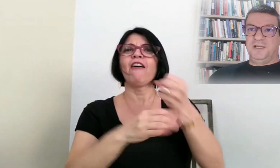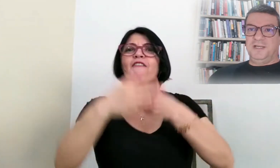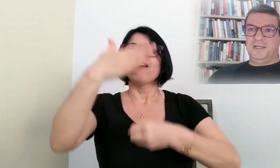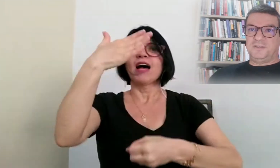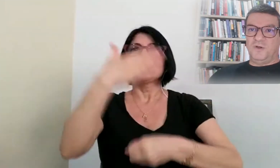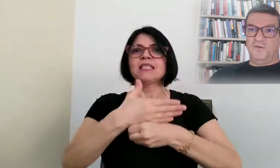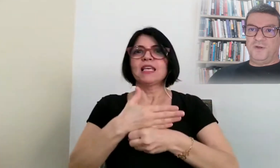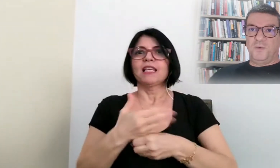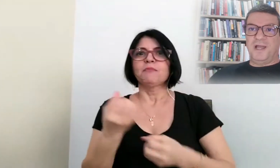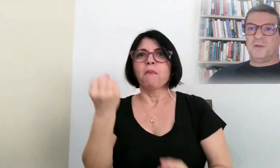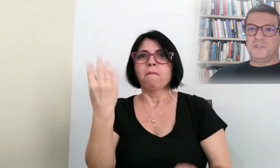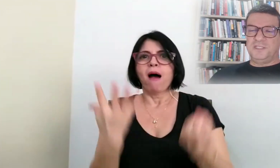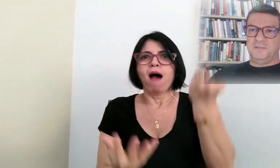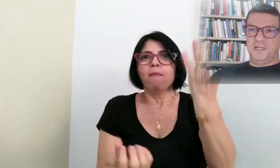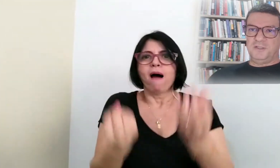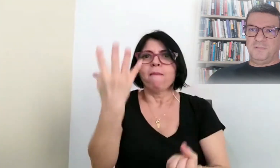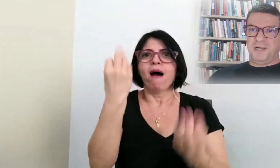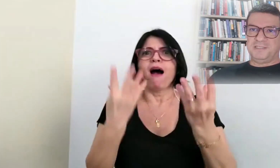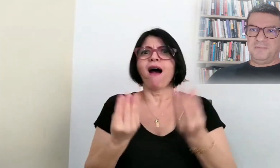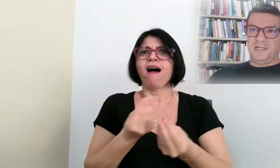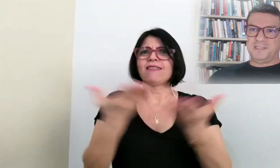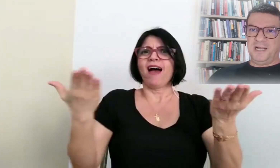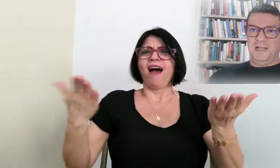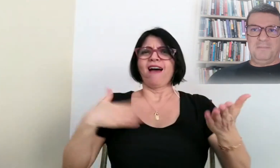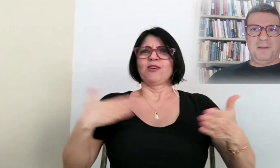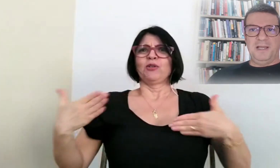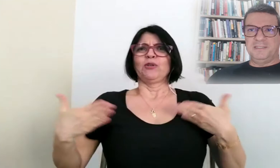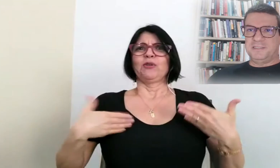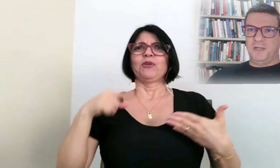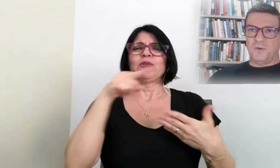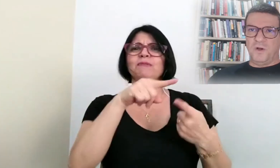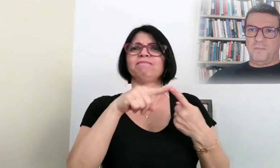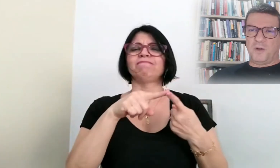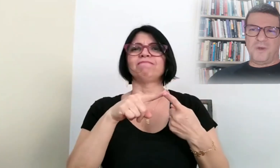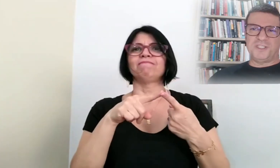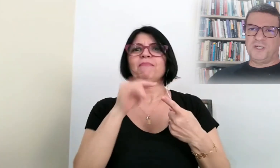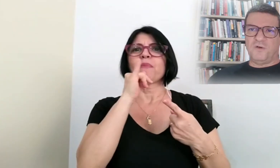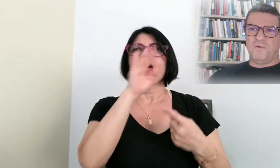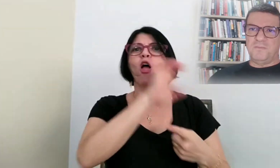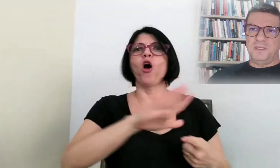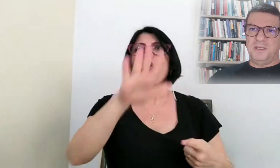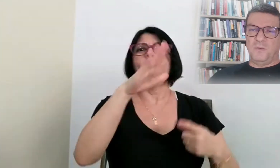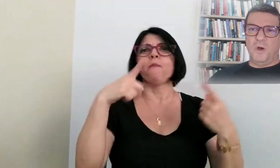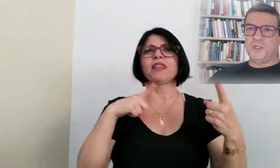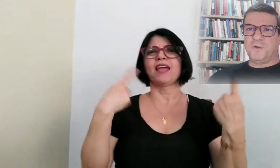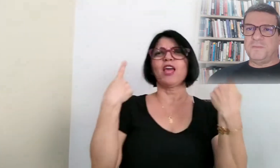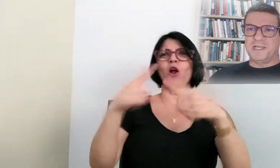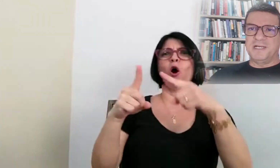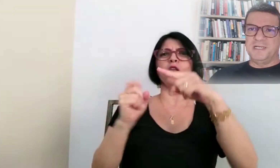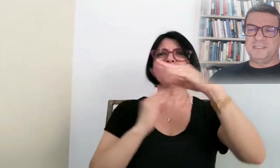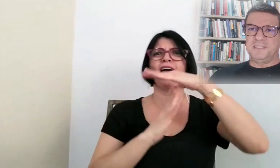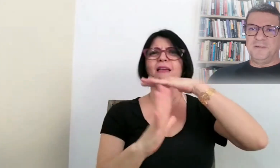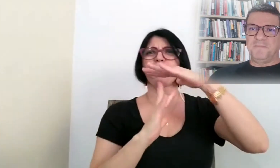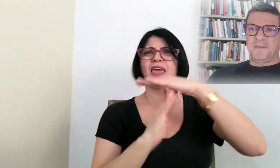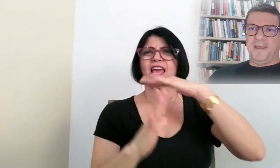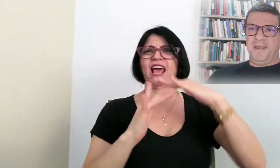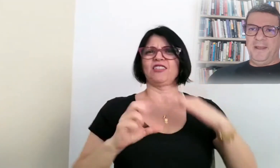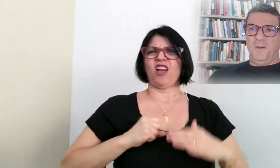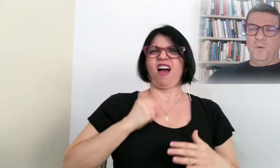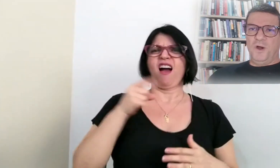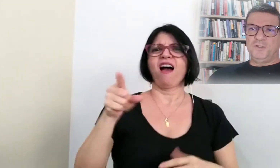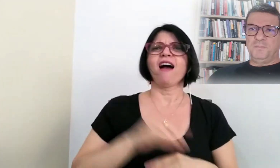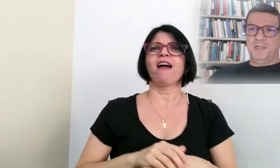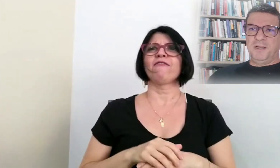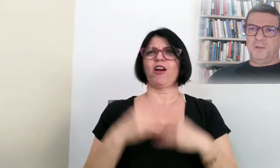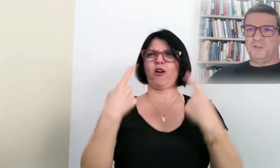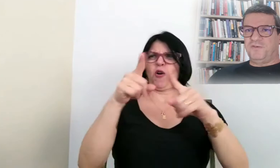fascismo sofre um recrudescimento e passa a ameaçar países da Europa com a xenofobia, o ódio ao imigrante,